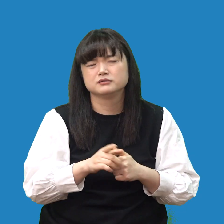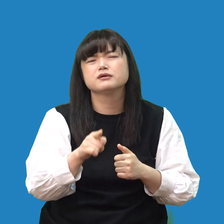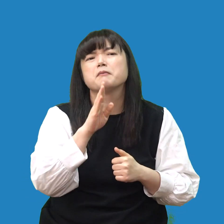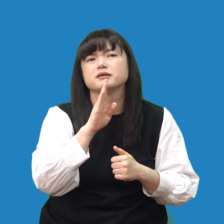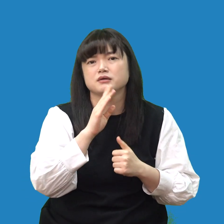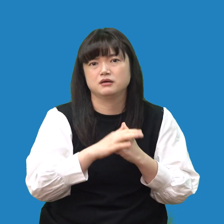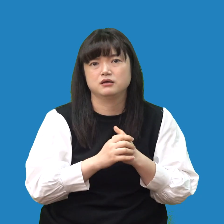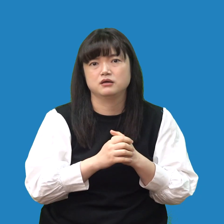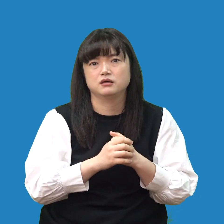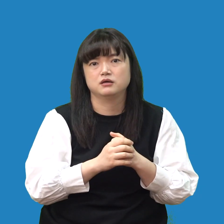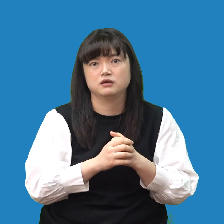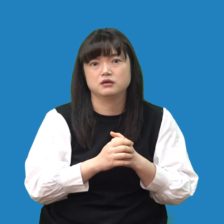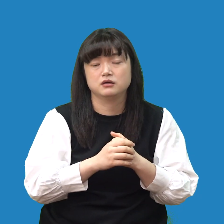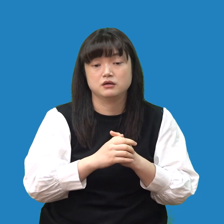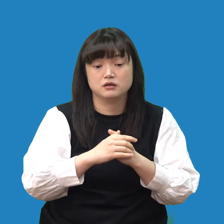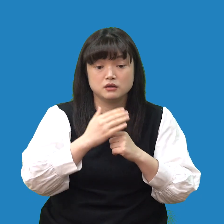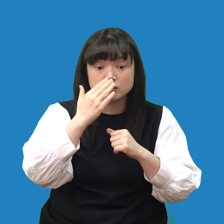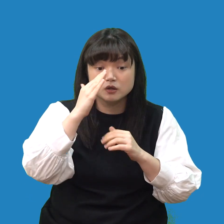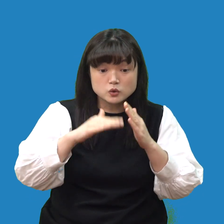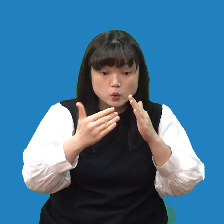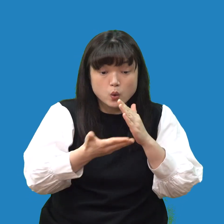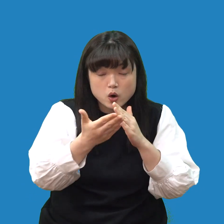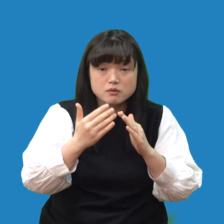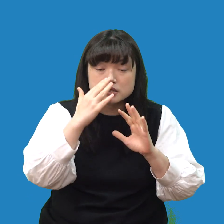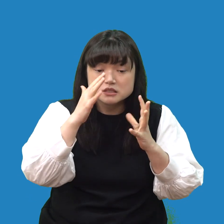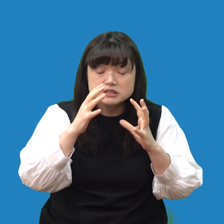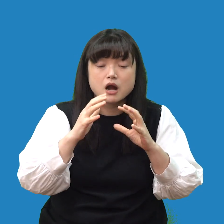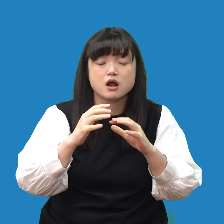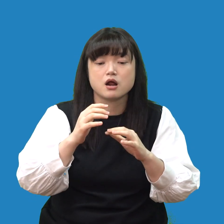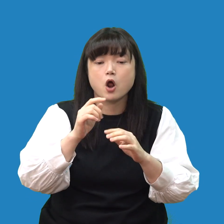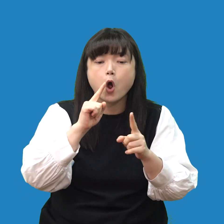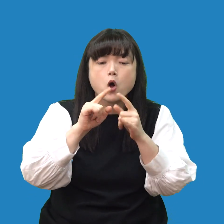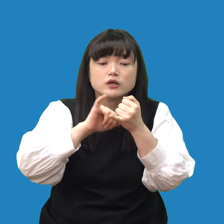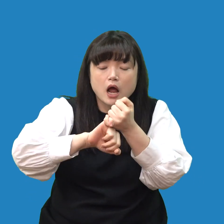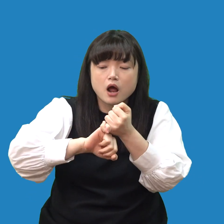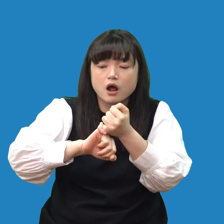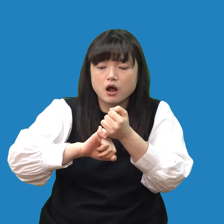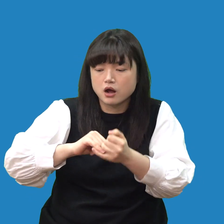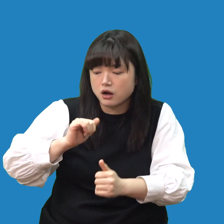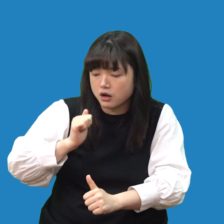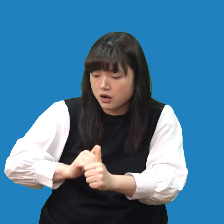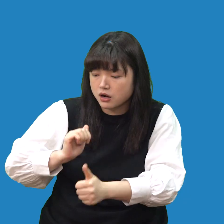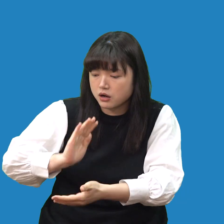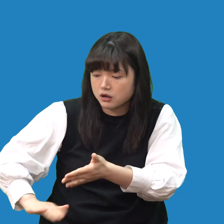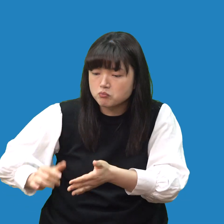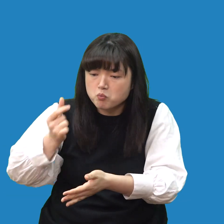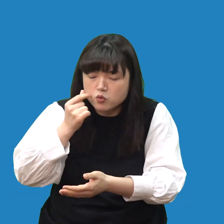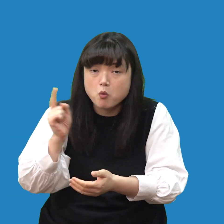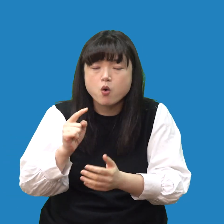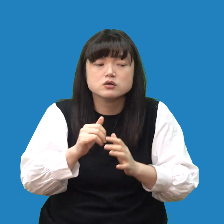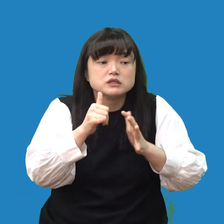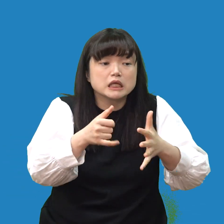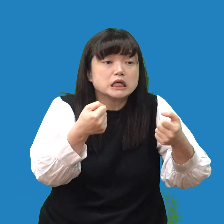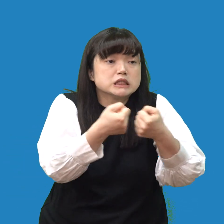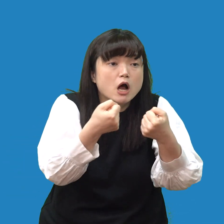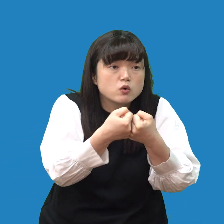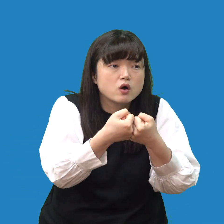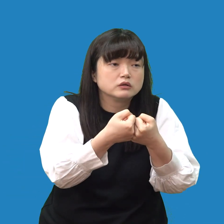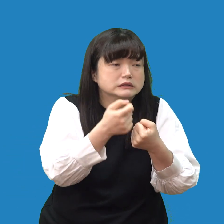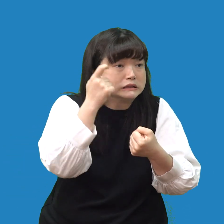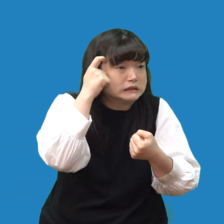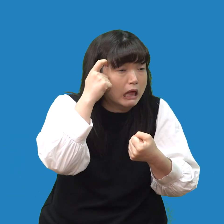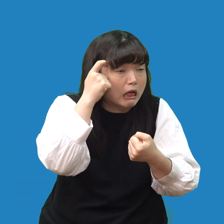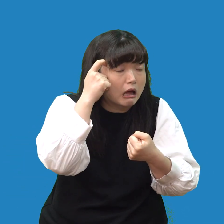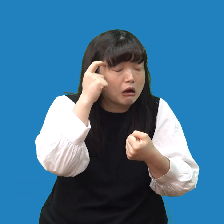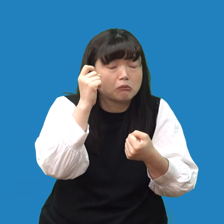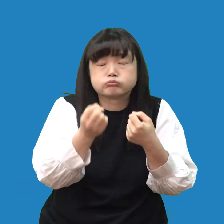성도 여러분, 오늘 이스라엘이 언약 전수에 실패한 결정적인 원인, 세상과 싸우려는 그 의지를